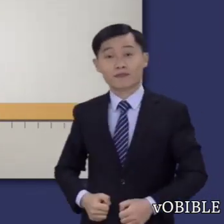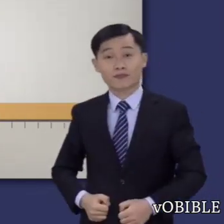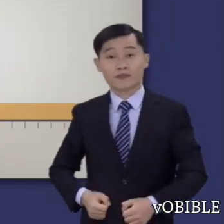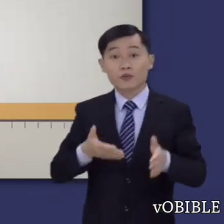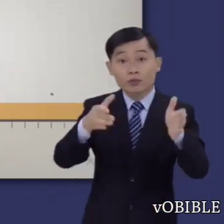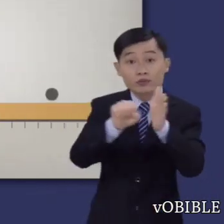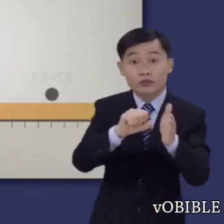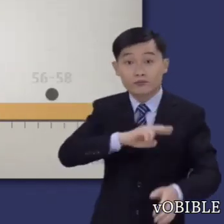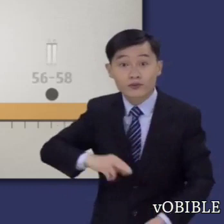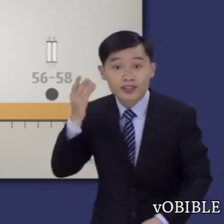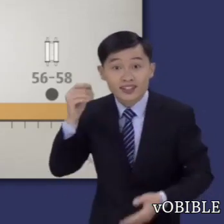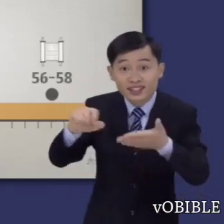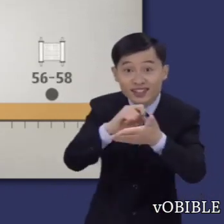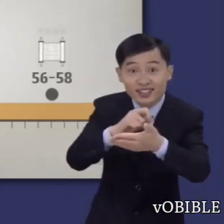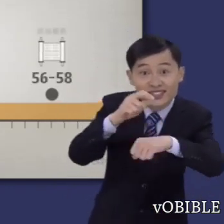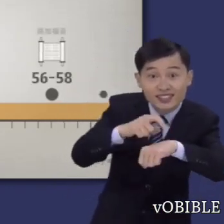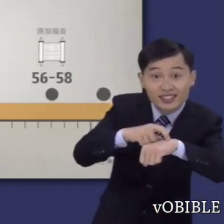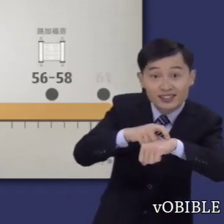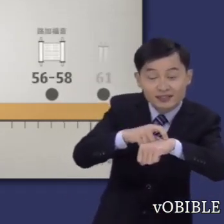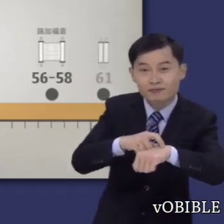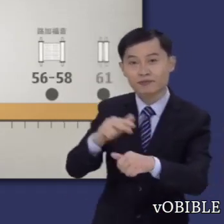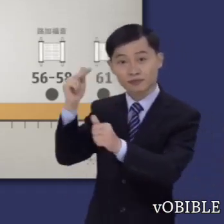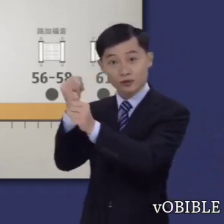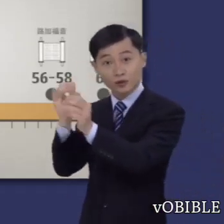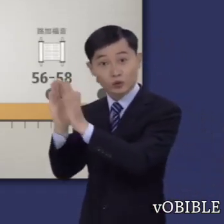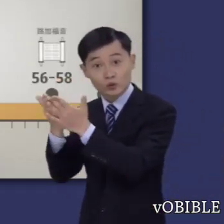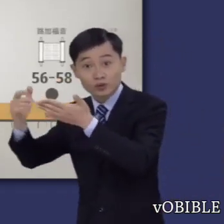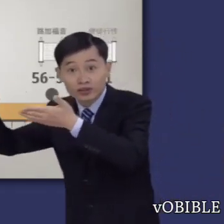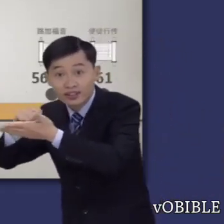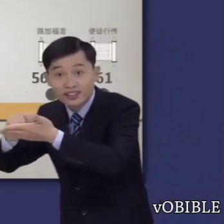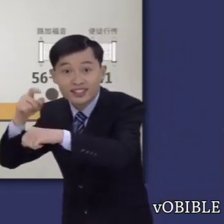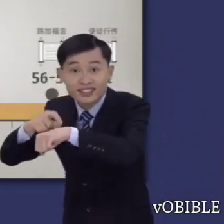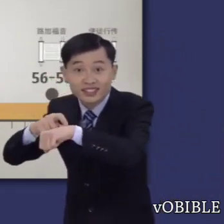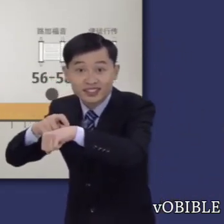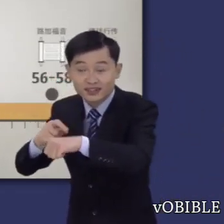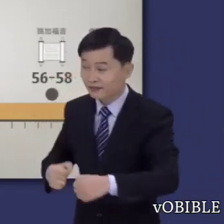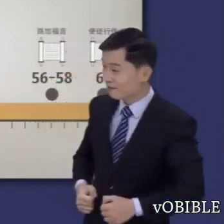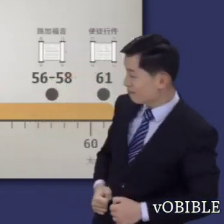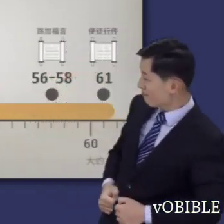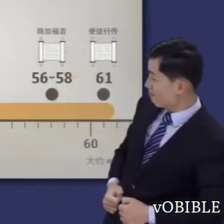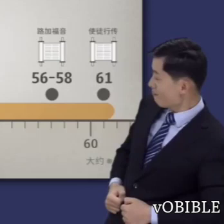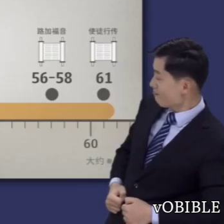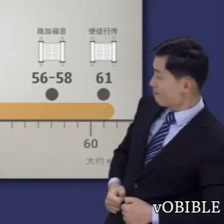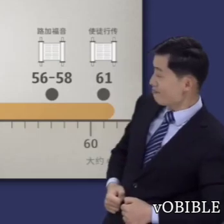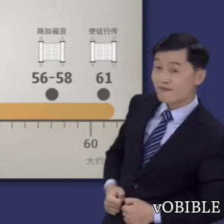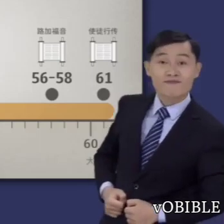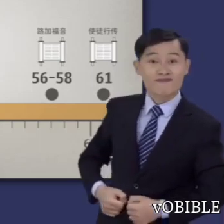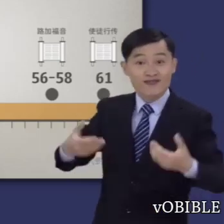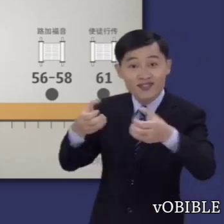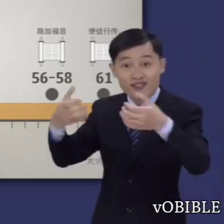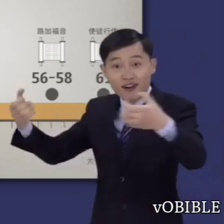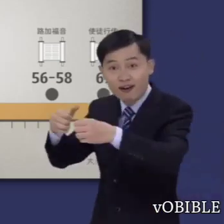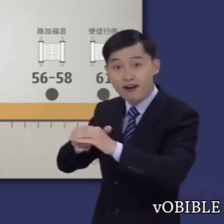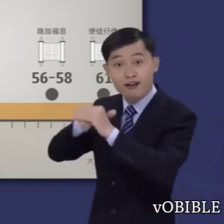路加福音和使徒行传的成书时间只相隔几年，两卷书都是路加写给提阿菲罗